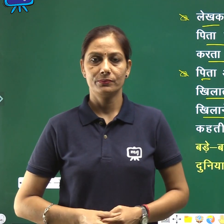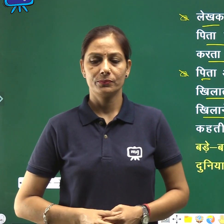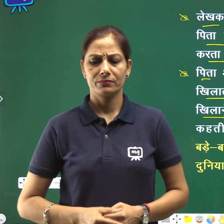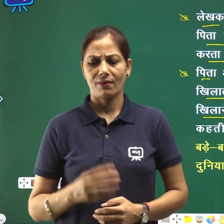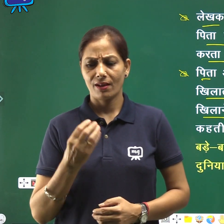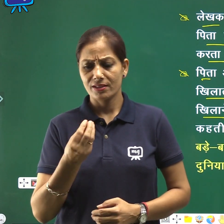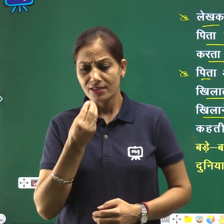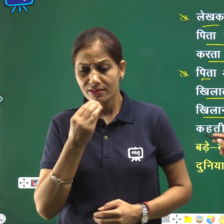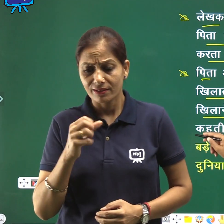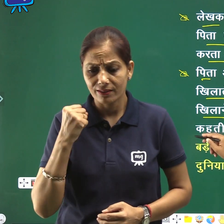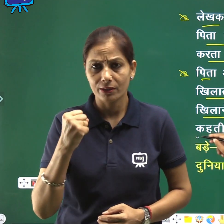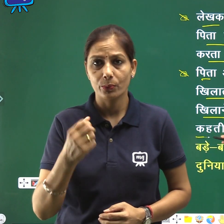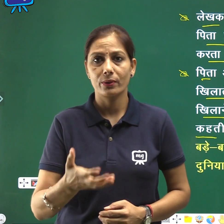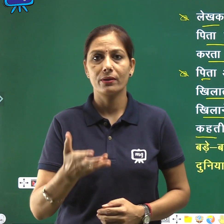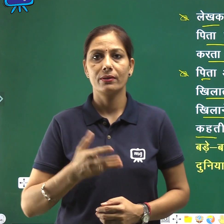जिद करते हुए